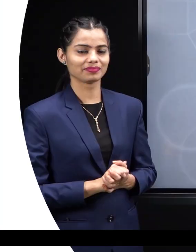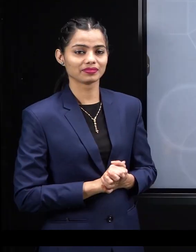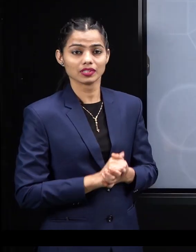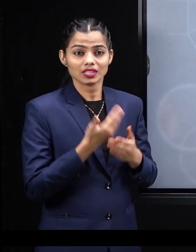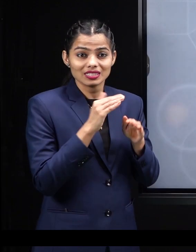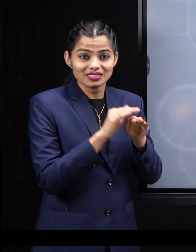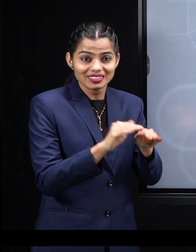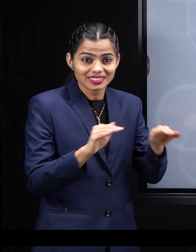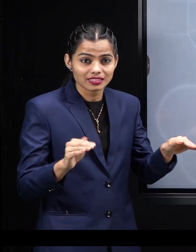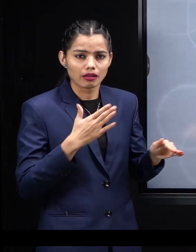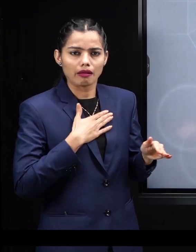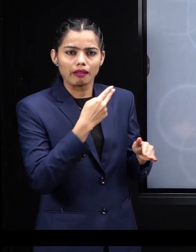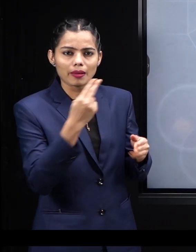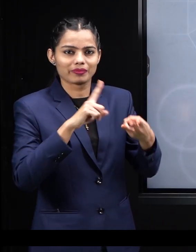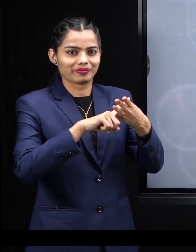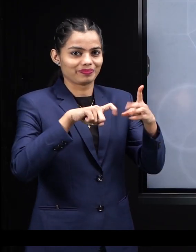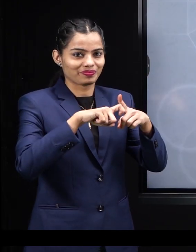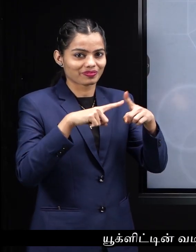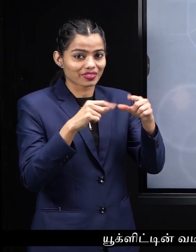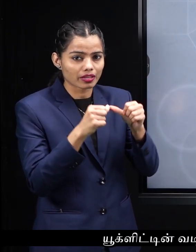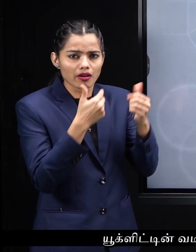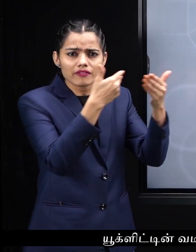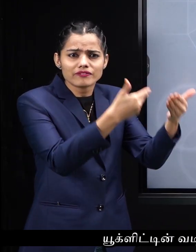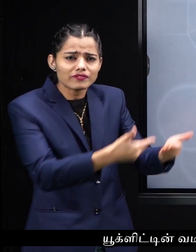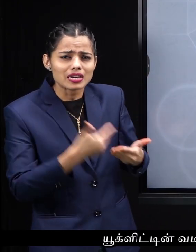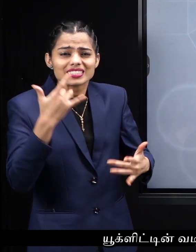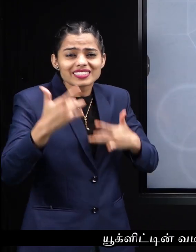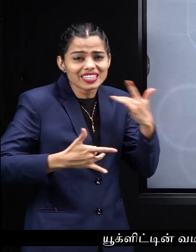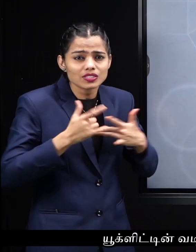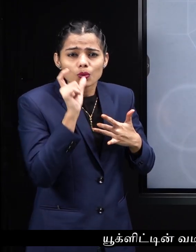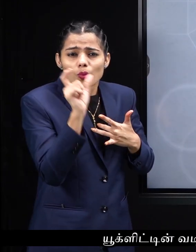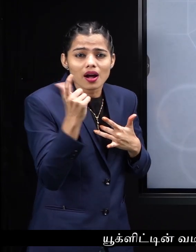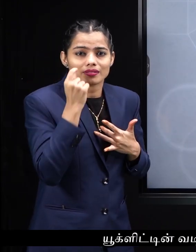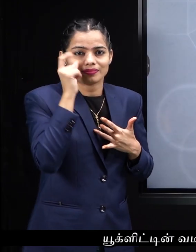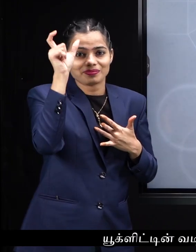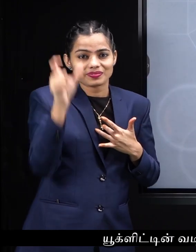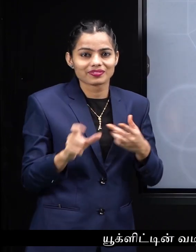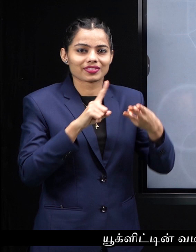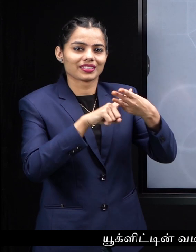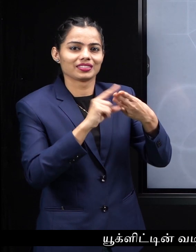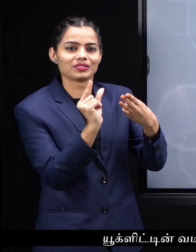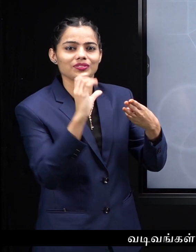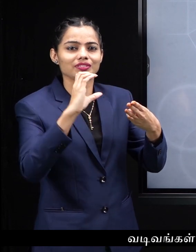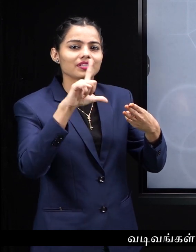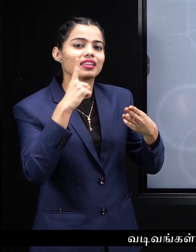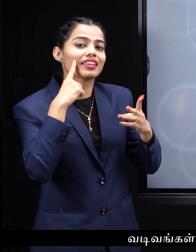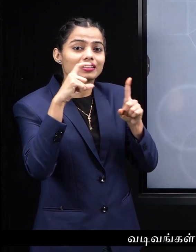மாணவச் செல்வங்களே, நான் கண்மணி. யூக்ளிட்டின் வடிவவியலின் கண்கவர் உலகிற்கு உங்களை வரவேற்கிறோம். வடிவங்கள்